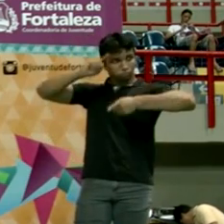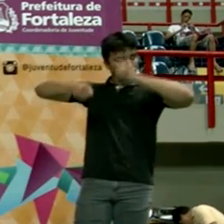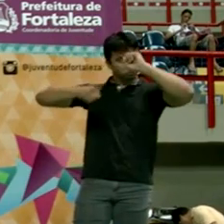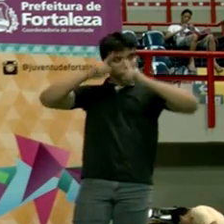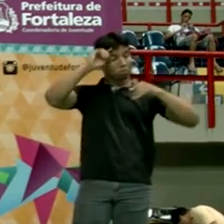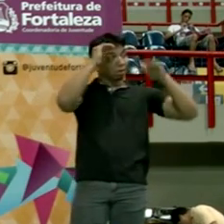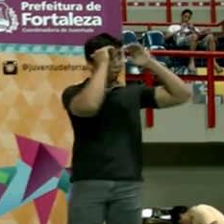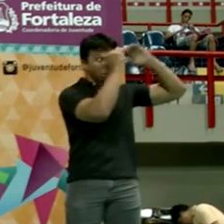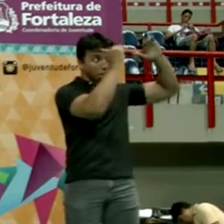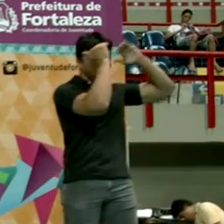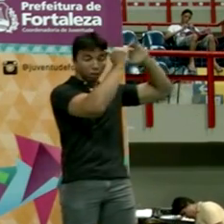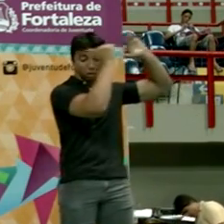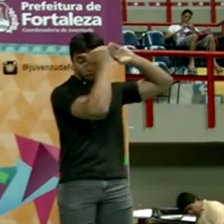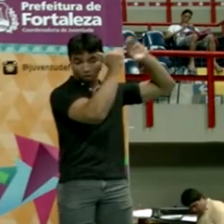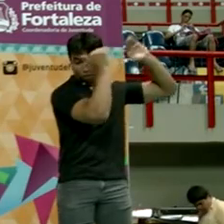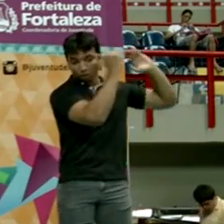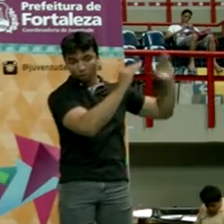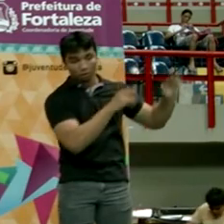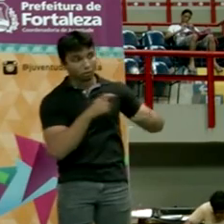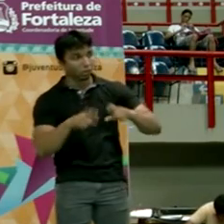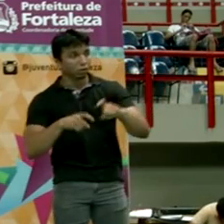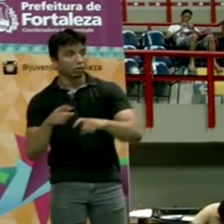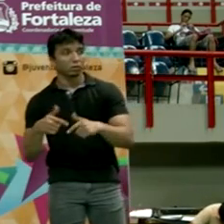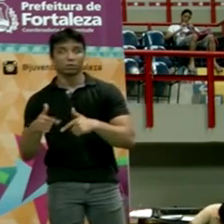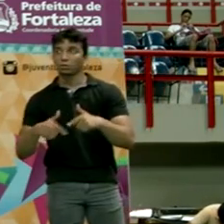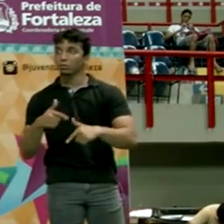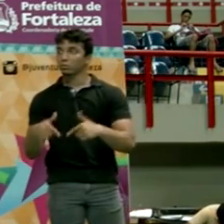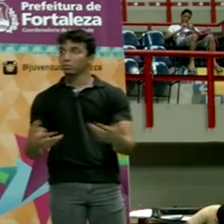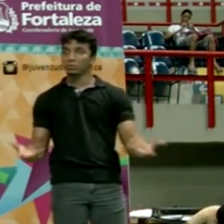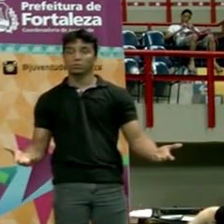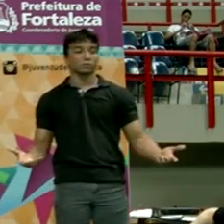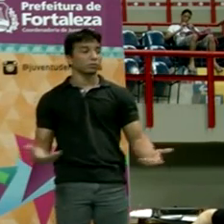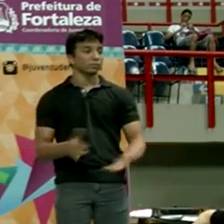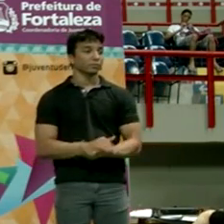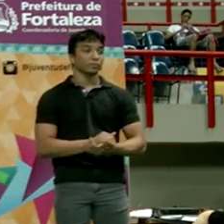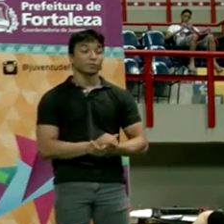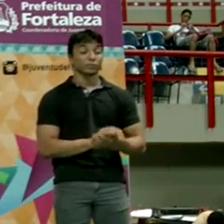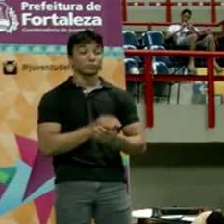de fazendeiros. Pessoal, em